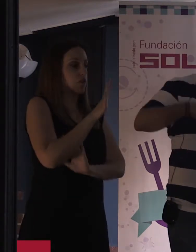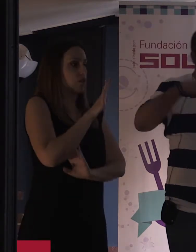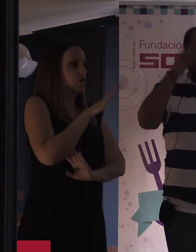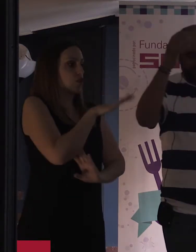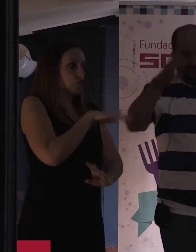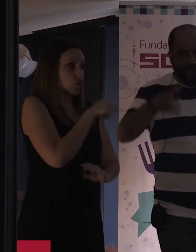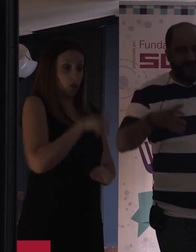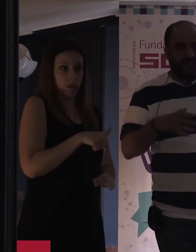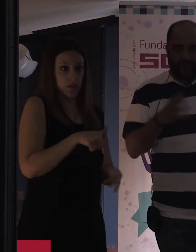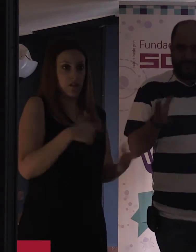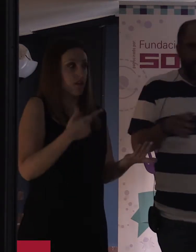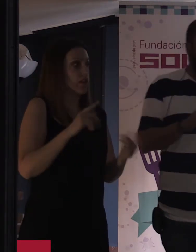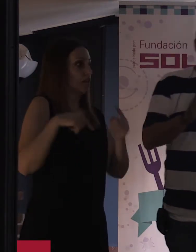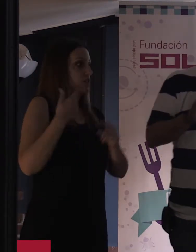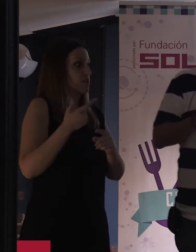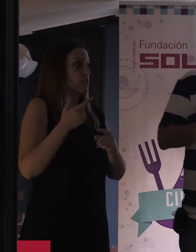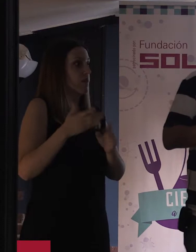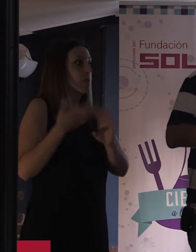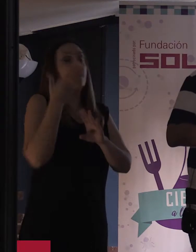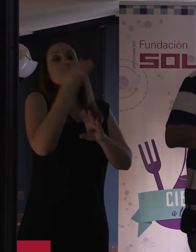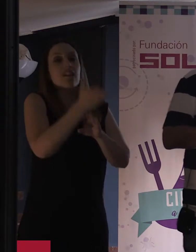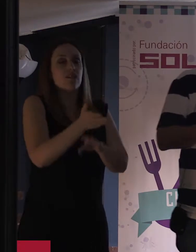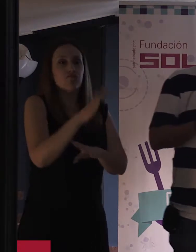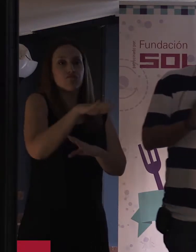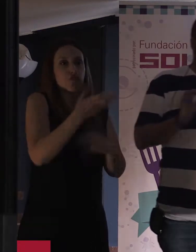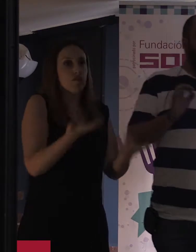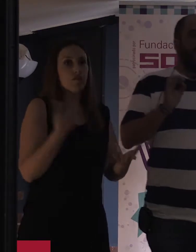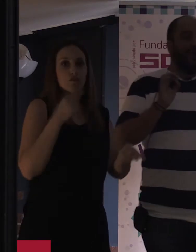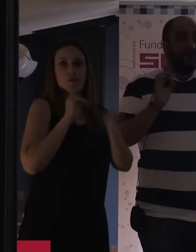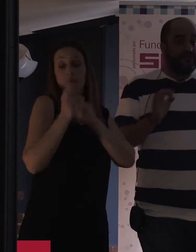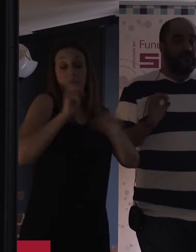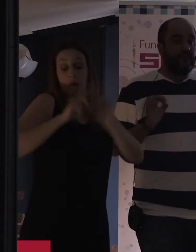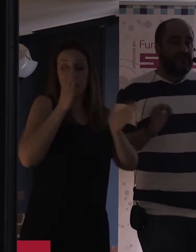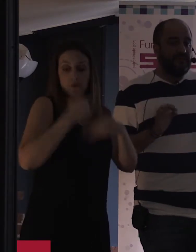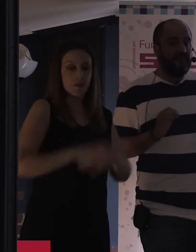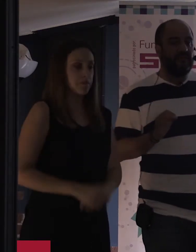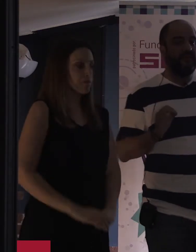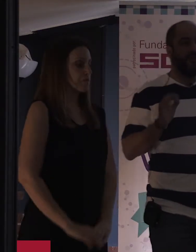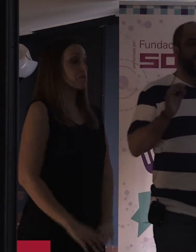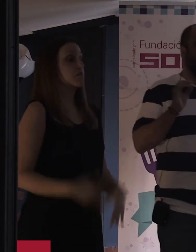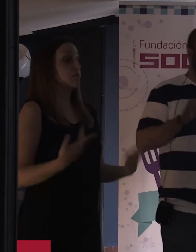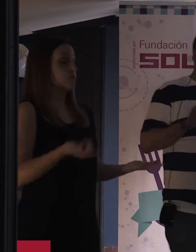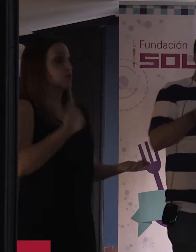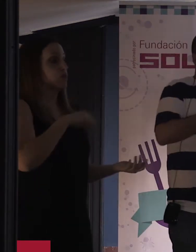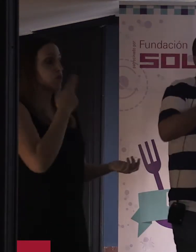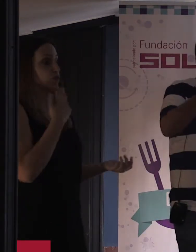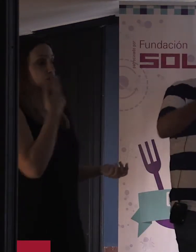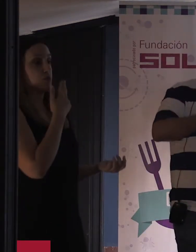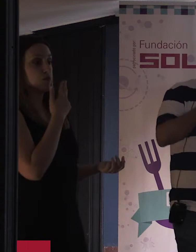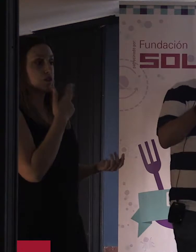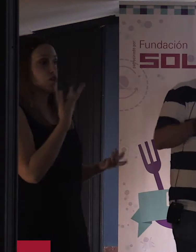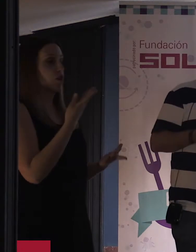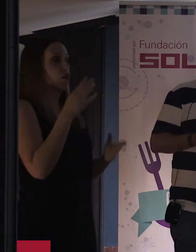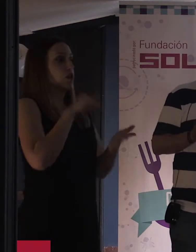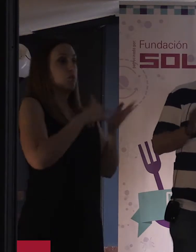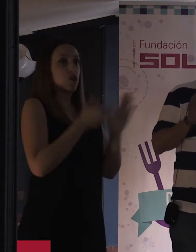pregunta sobre hacia dónde vamos y demás, no tengo ningún problema en responderla. Nos hemos comprometido, de aquí a el proyecto es de